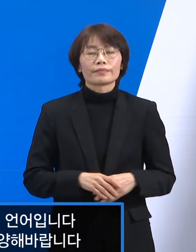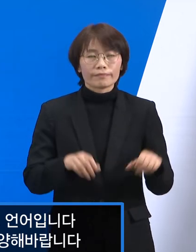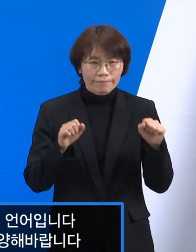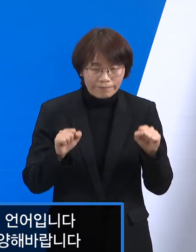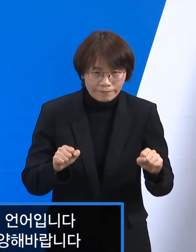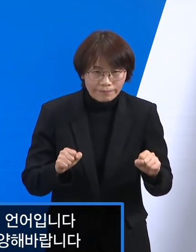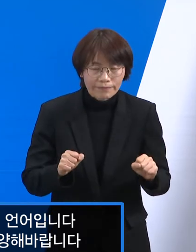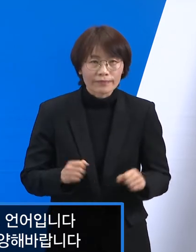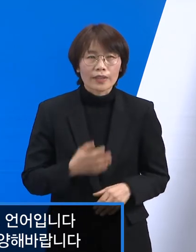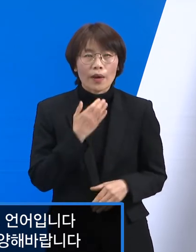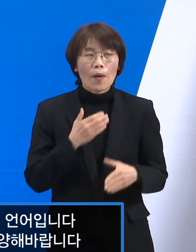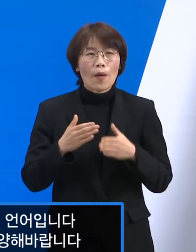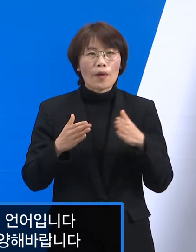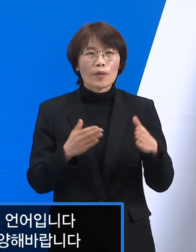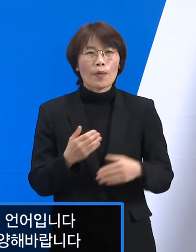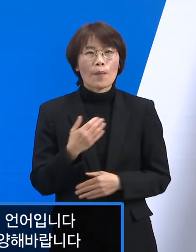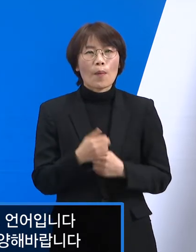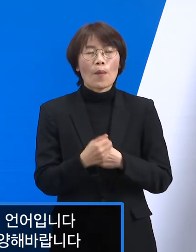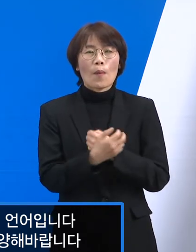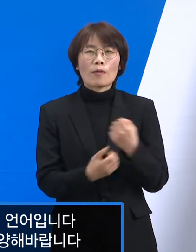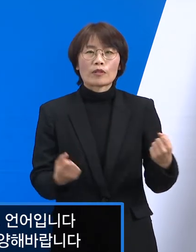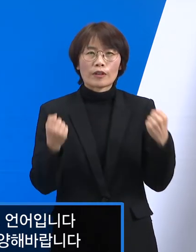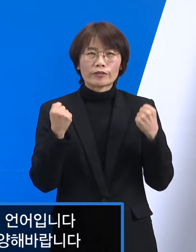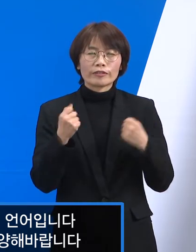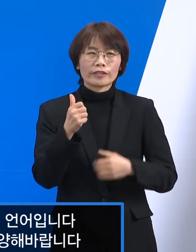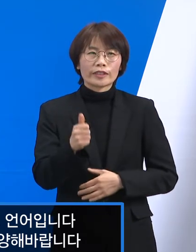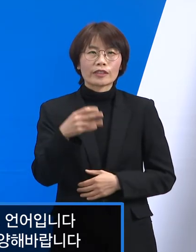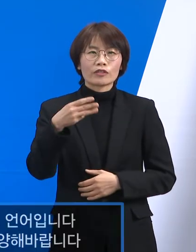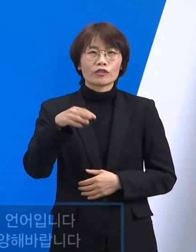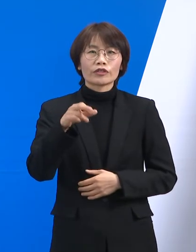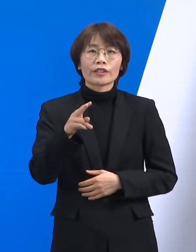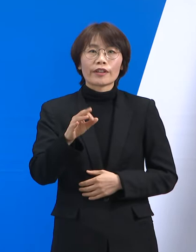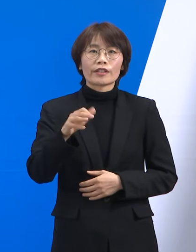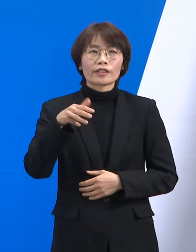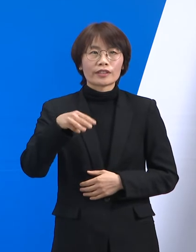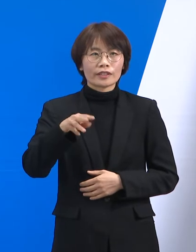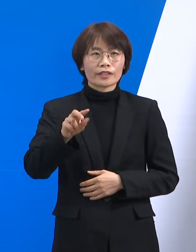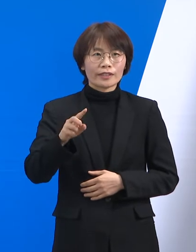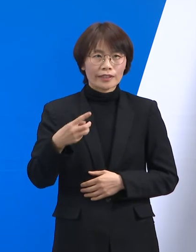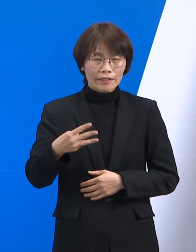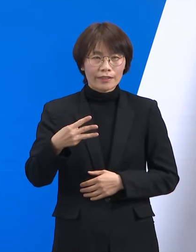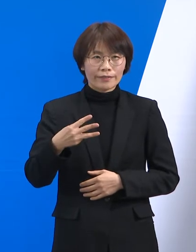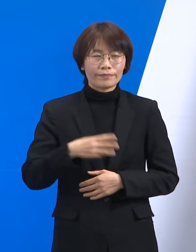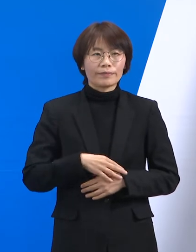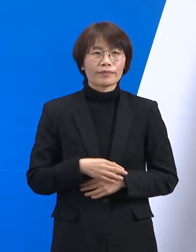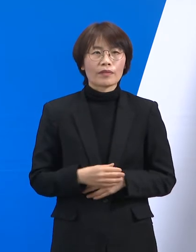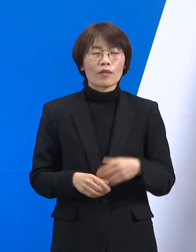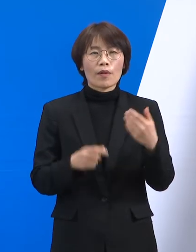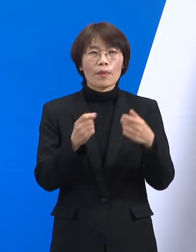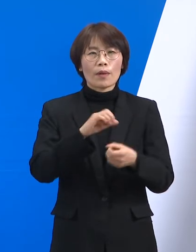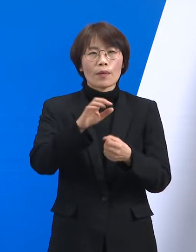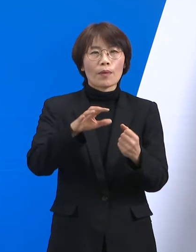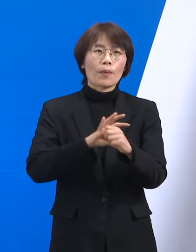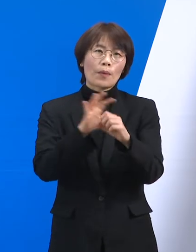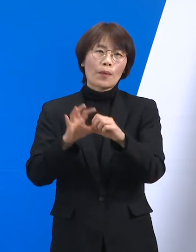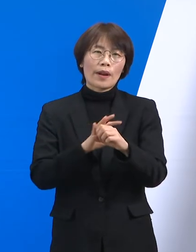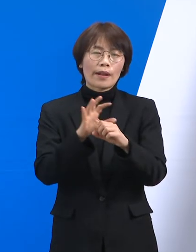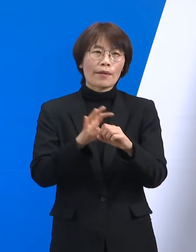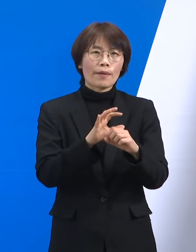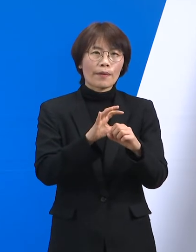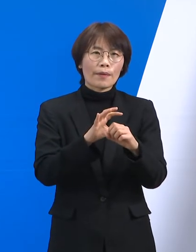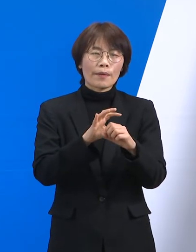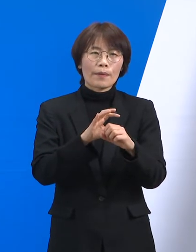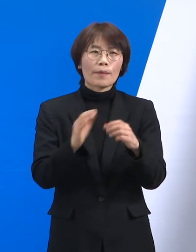예, 안녕하십니까. 경기도 보건건강국장 류영철입니다. 2월 8일 화요일 경기도 코로나19 대응 정례 기자회견을